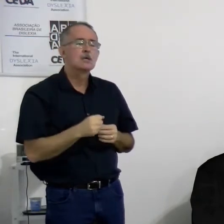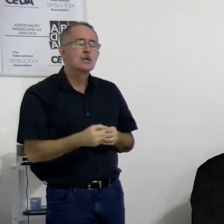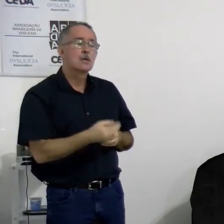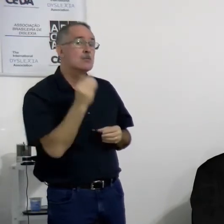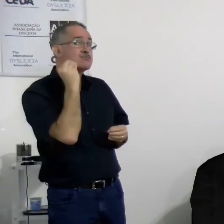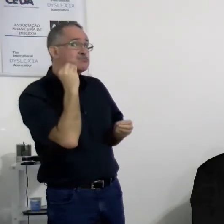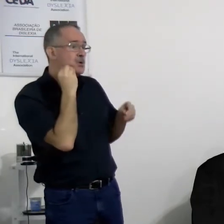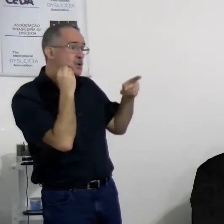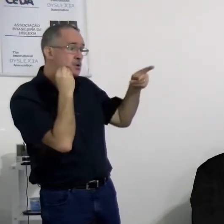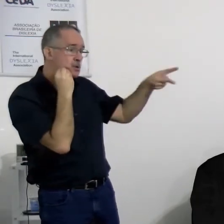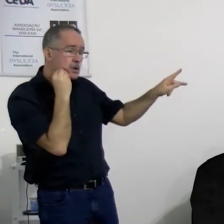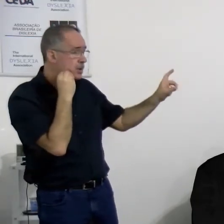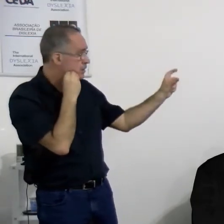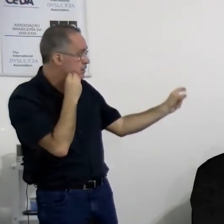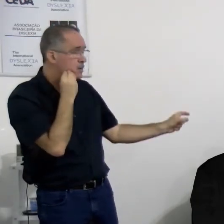né?